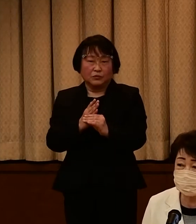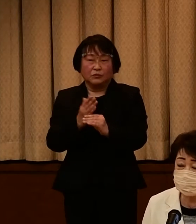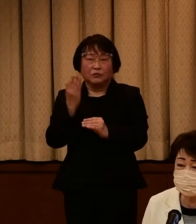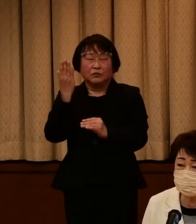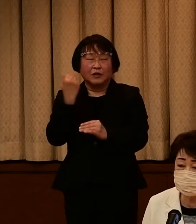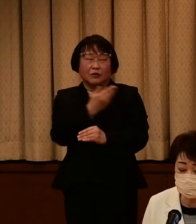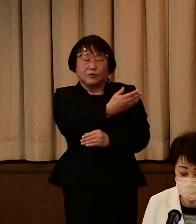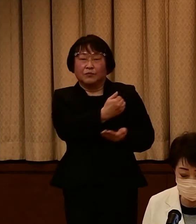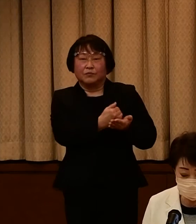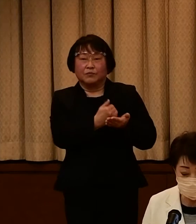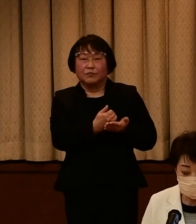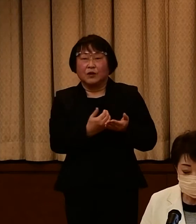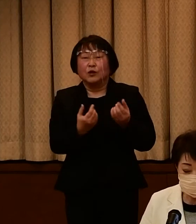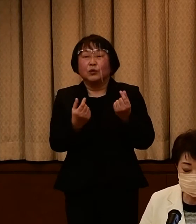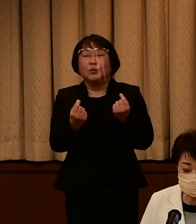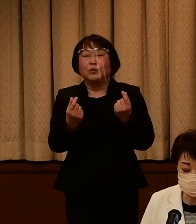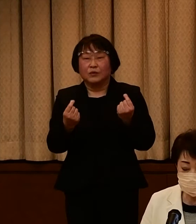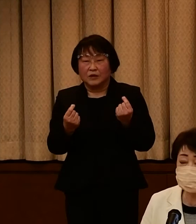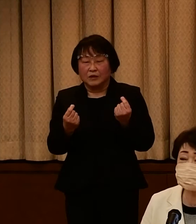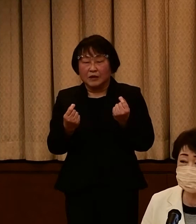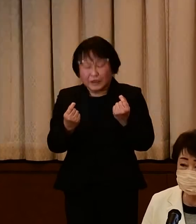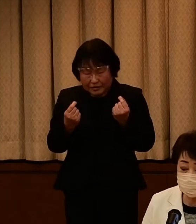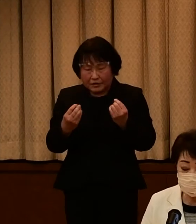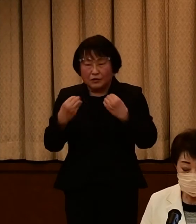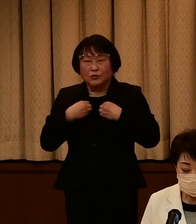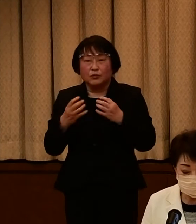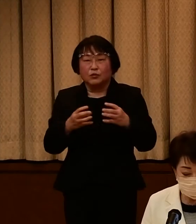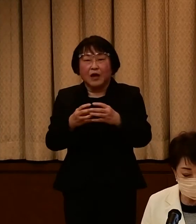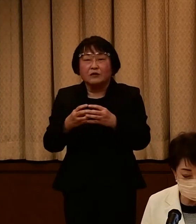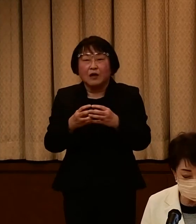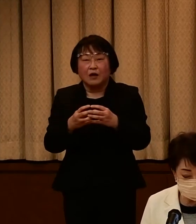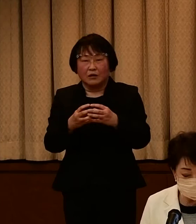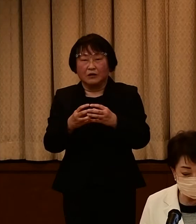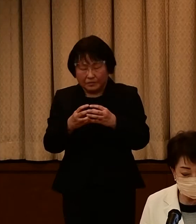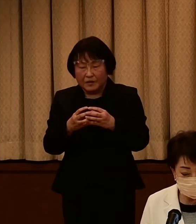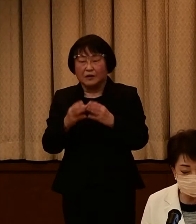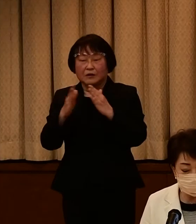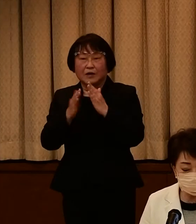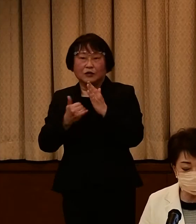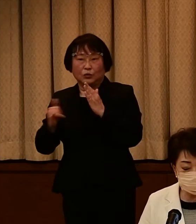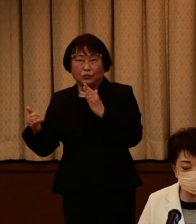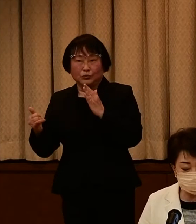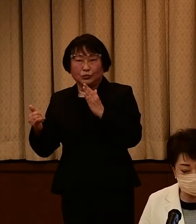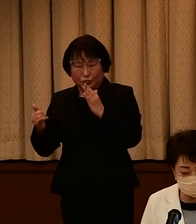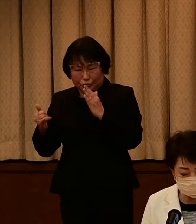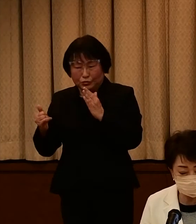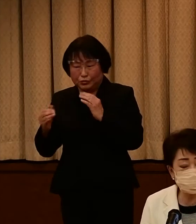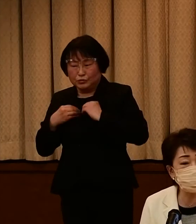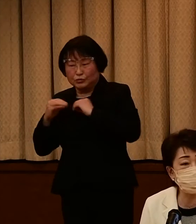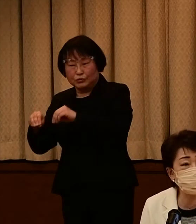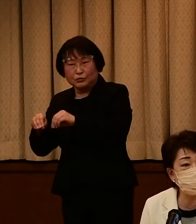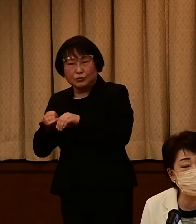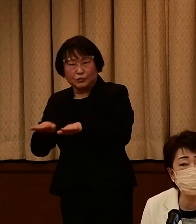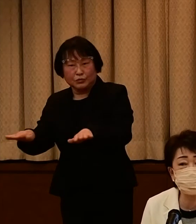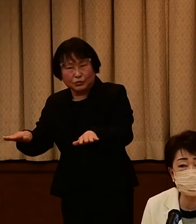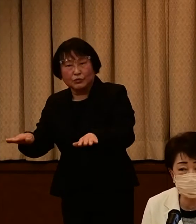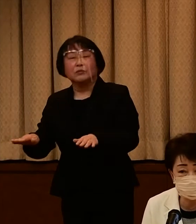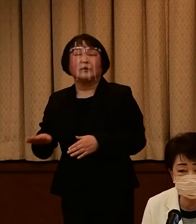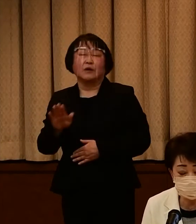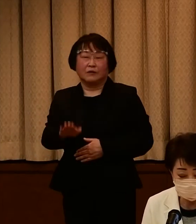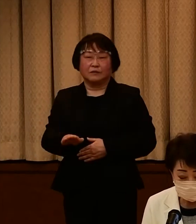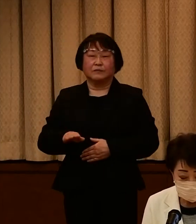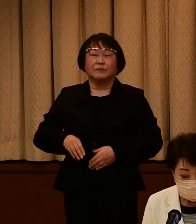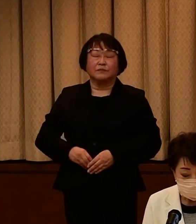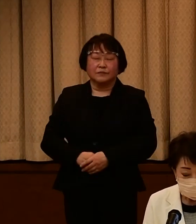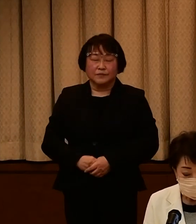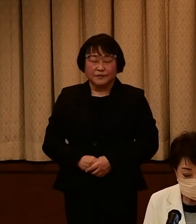知事からお話がありましたように、クラスターの発生や同居家族に拡大していっているという傾向がございます